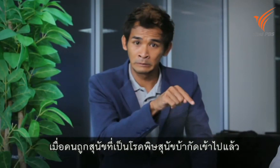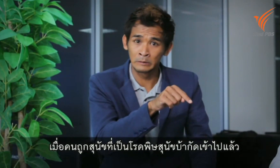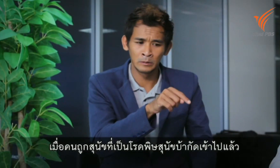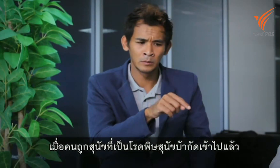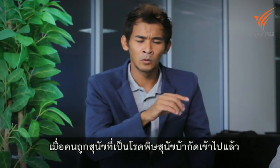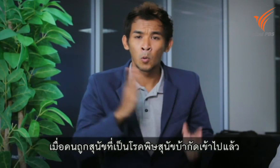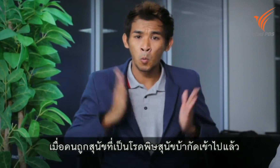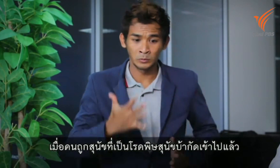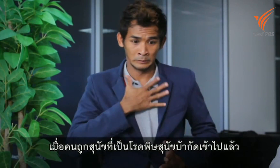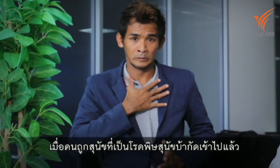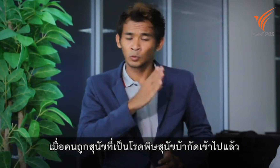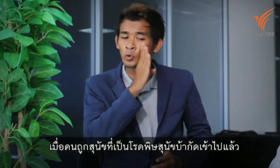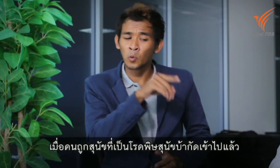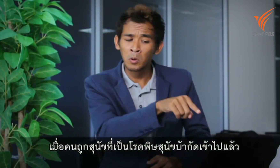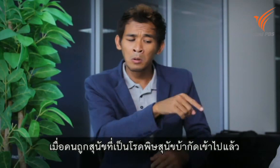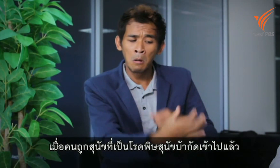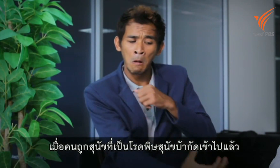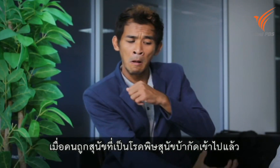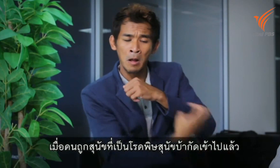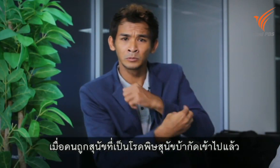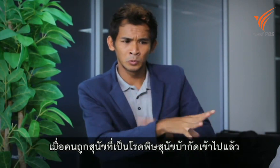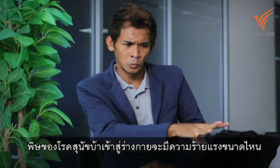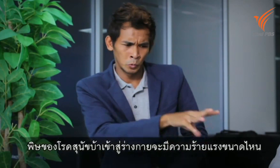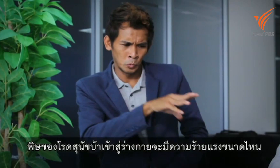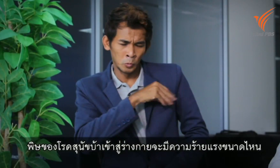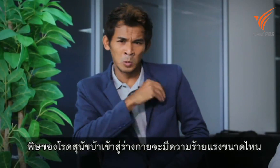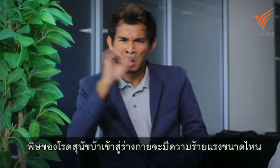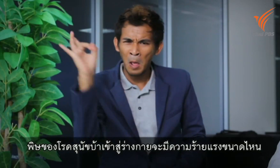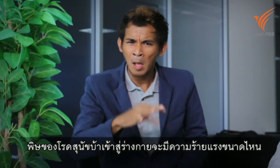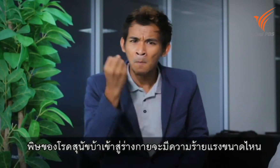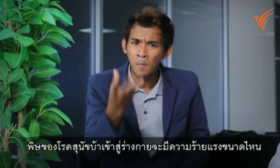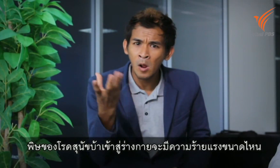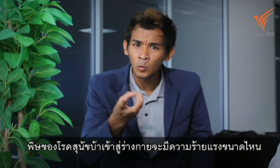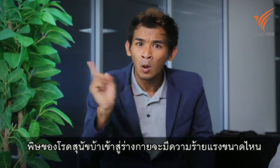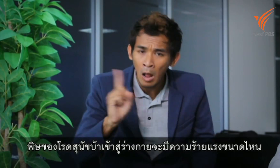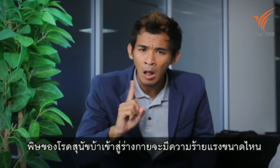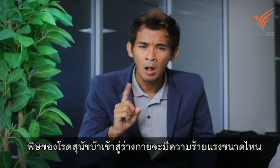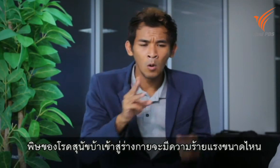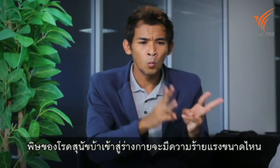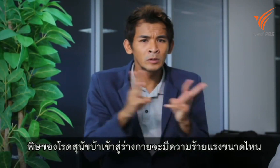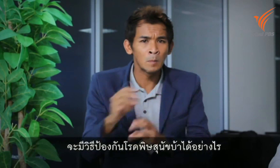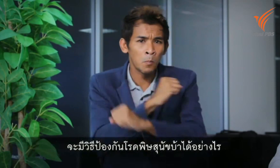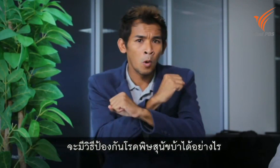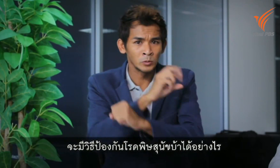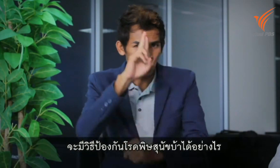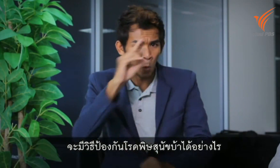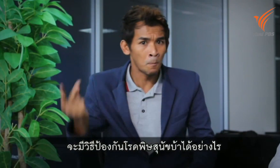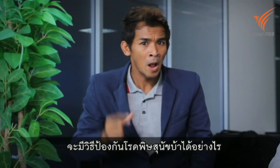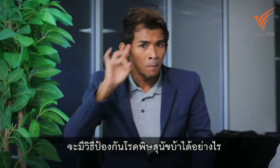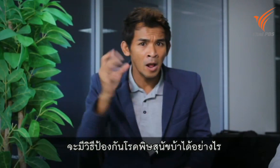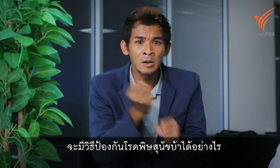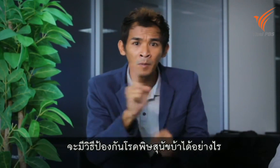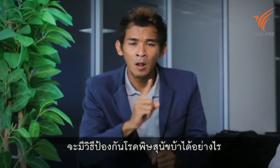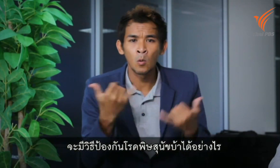เมื่อคุณถูกสุนัขที่เป็นโรคพิษสุนัขบ้ากัดเข้าไปแล้วพิษของโรคสุนัขบ้าเข้าสู่ร่างกายจะมีความร้ายแรงขนาดไหนจะมีวิธี